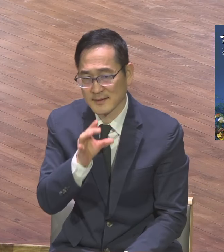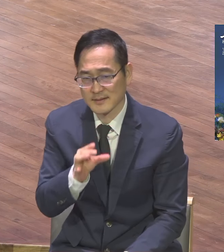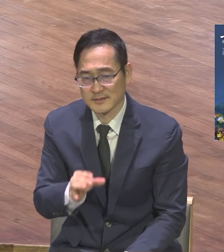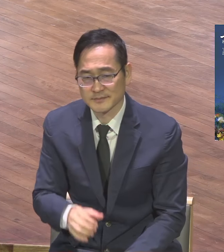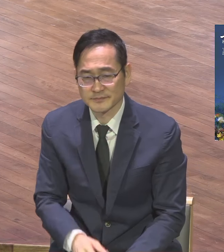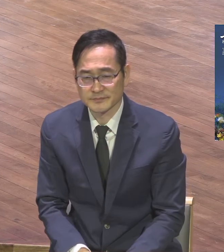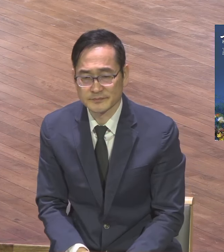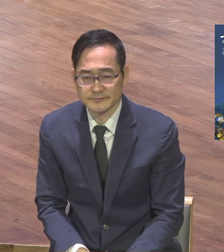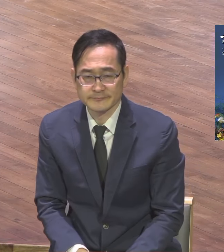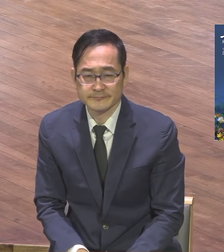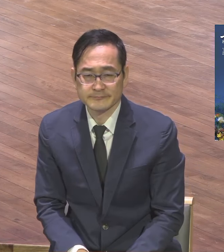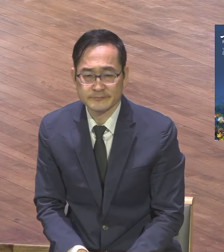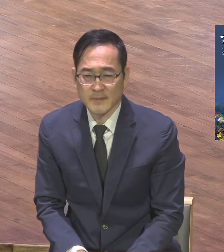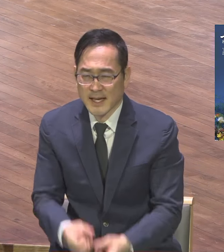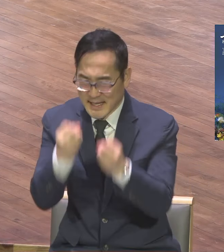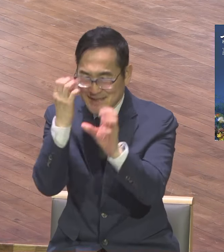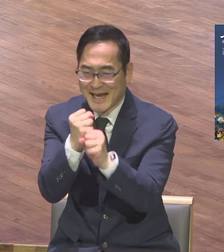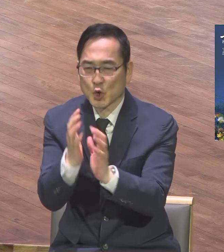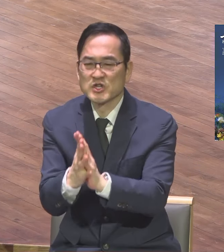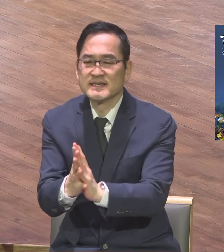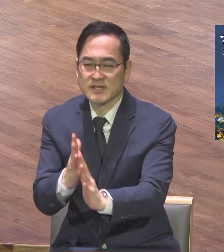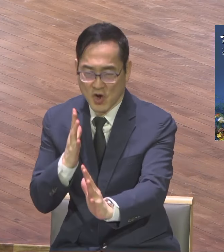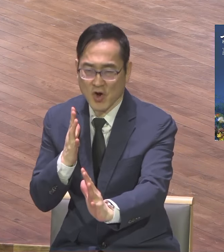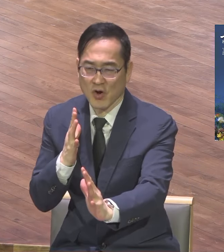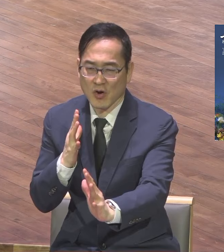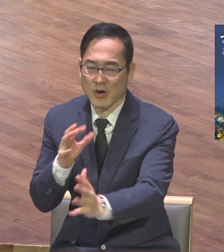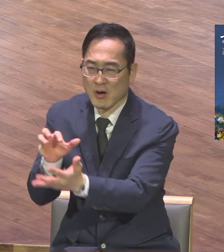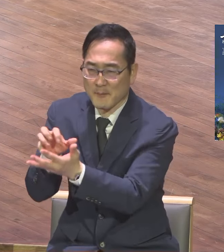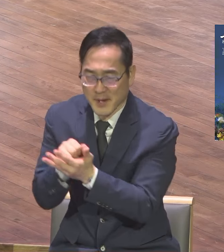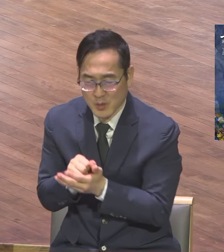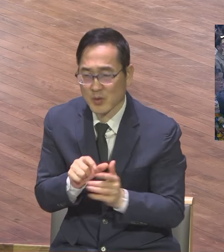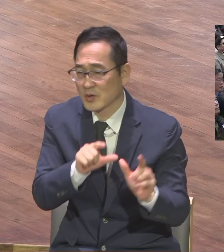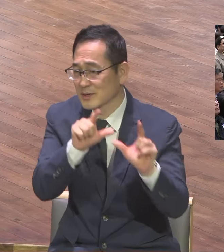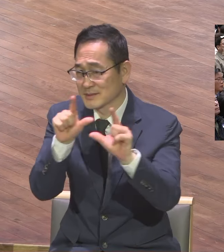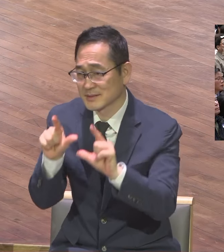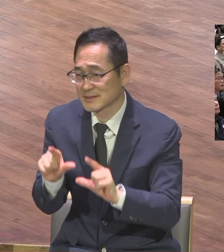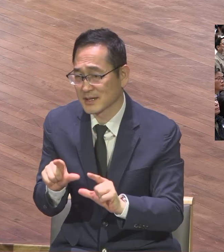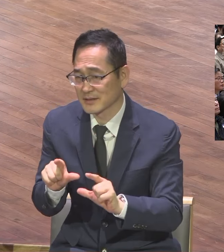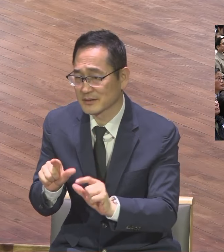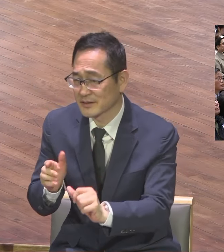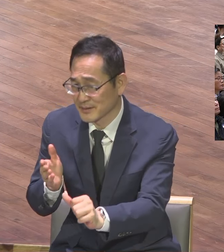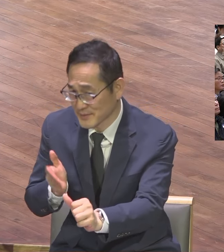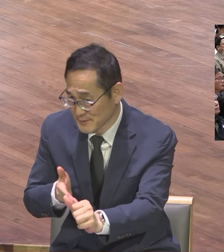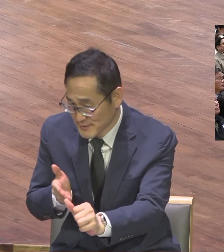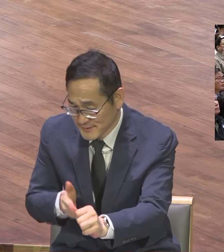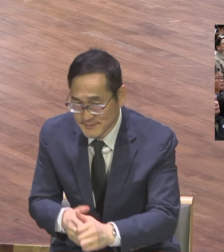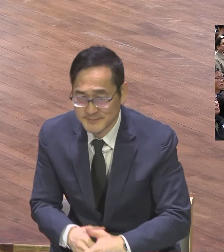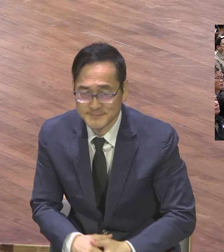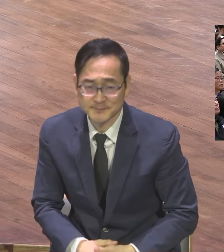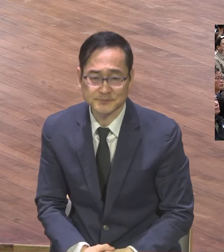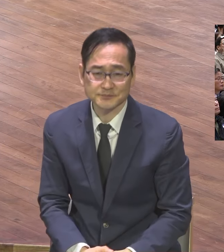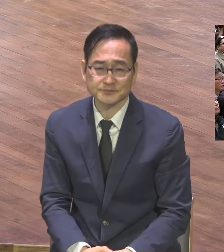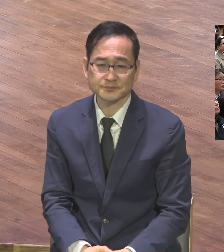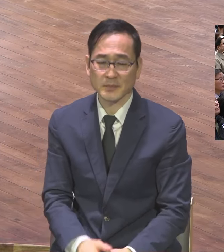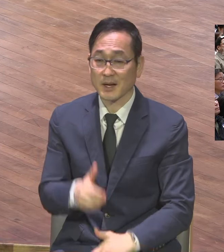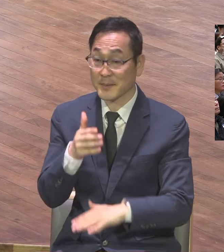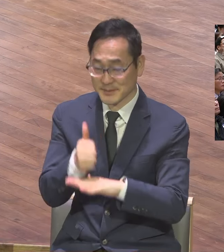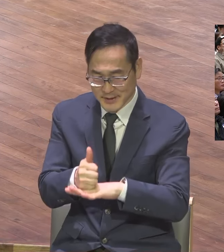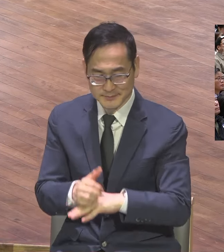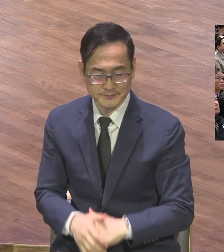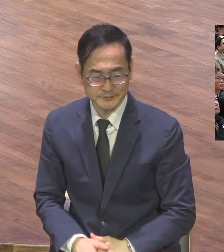합당한 삶을 사는 그리스도의 절대 제자들 다 되시기를 주님으로 축복합니다. 결론입니다. 미국의 한